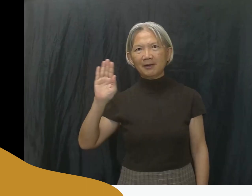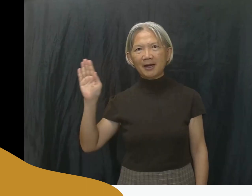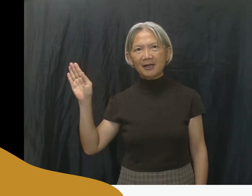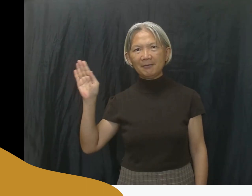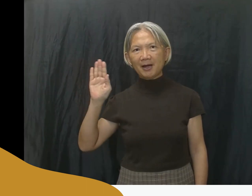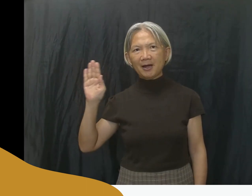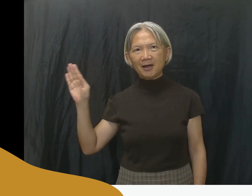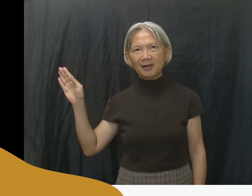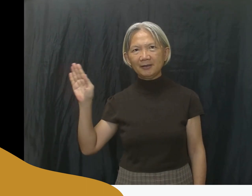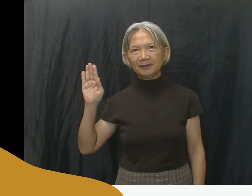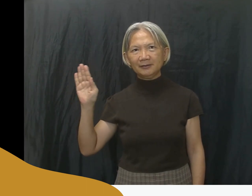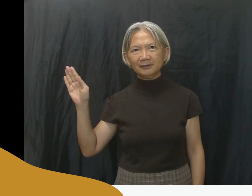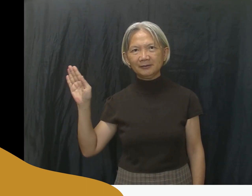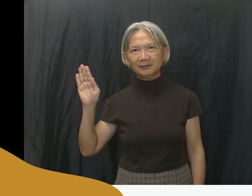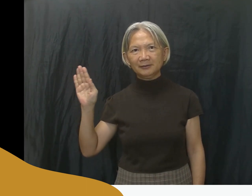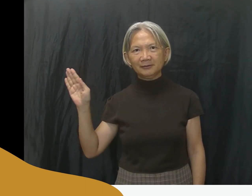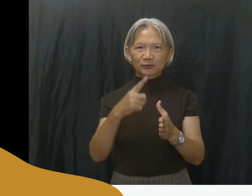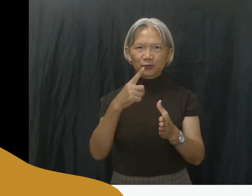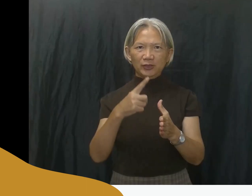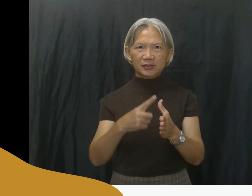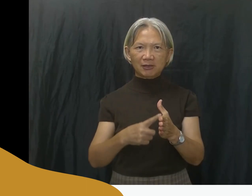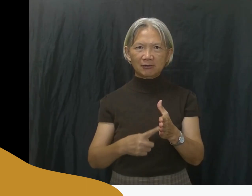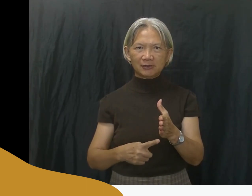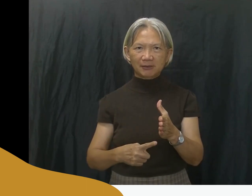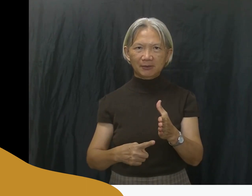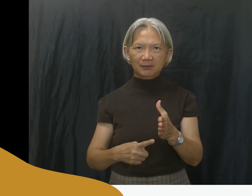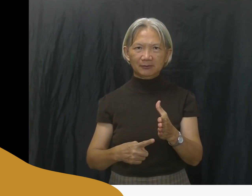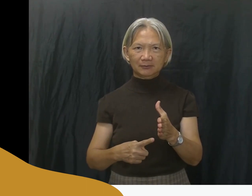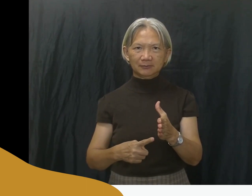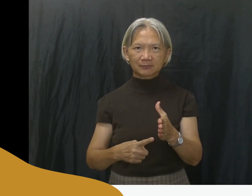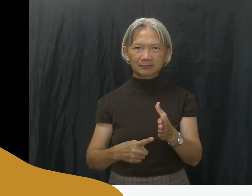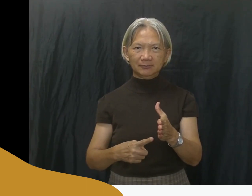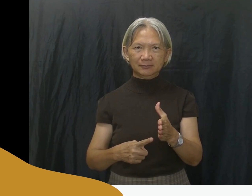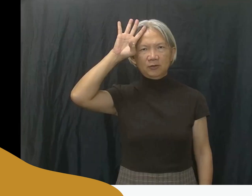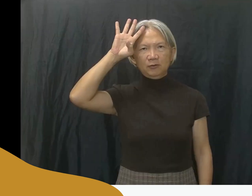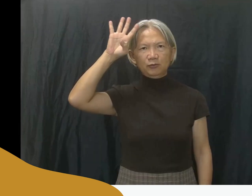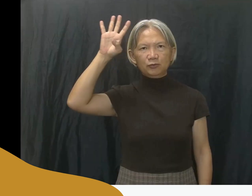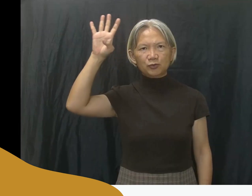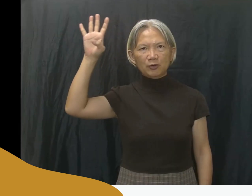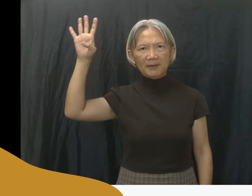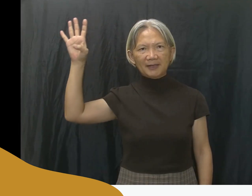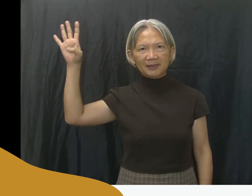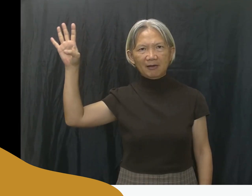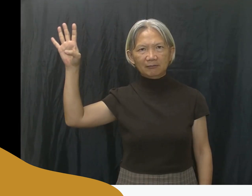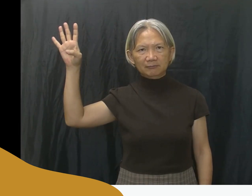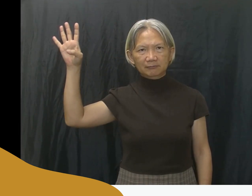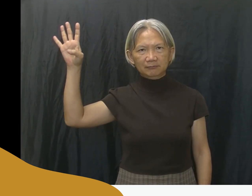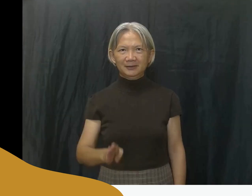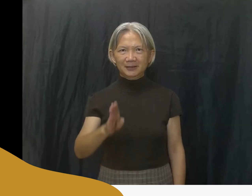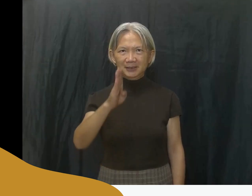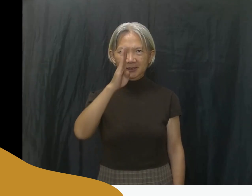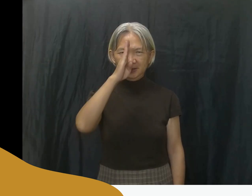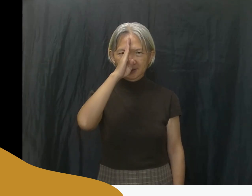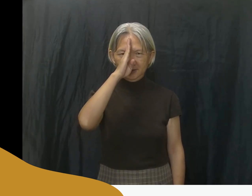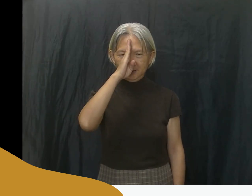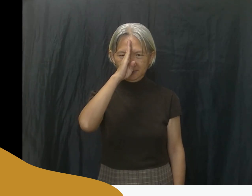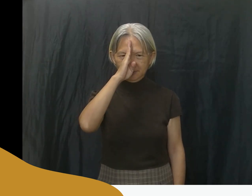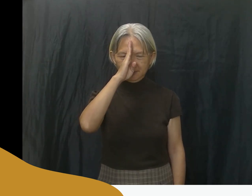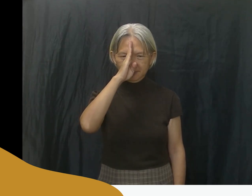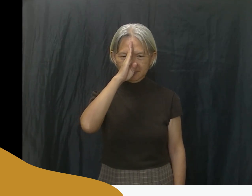拜拜。缺少了什么？胡说八道，请，